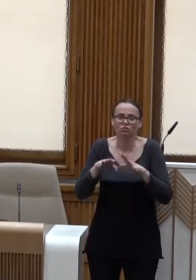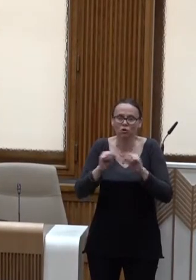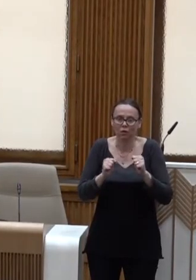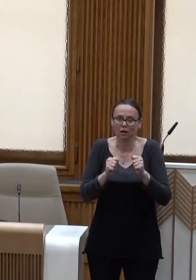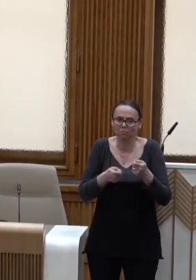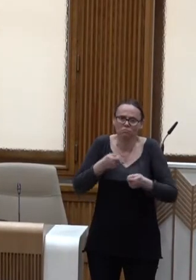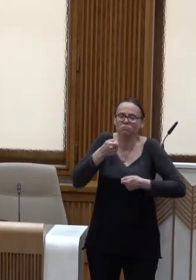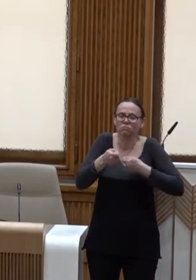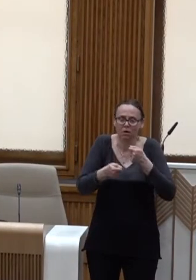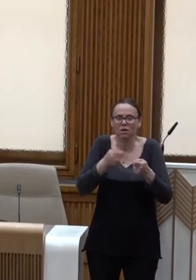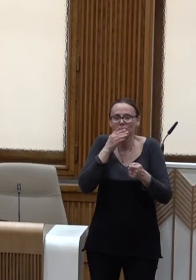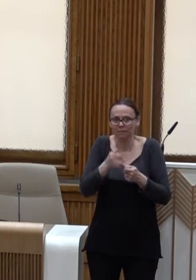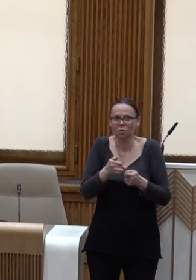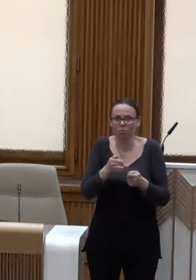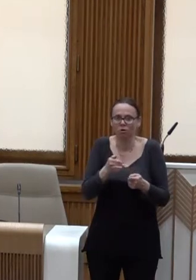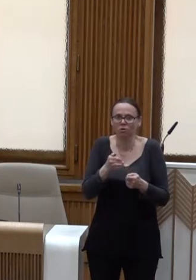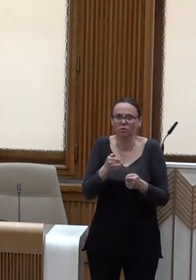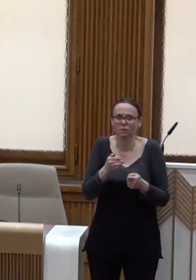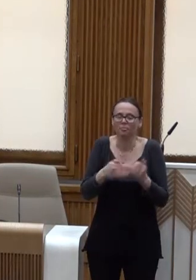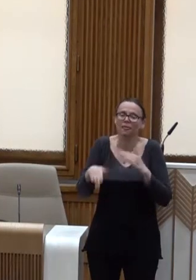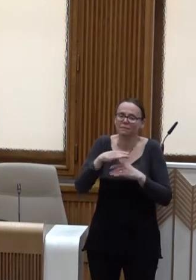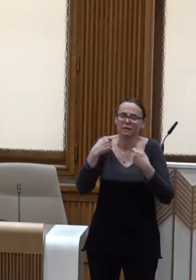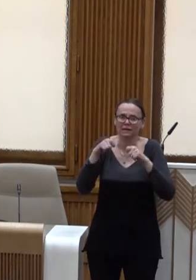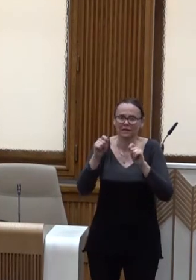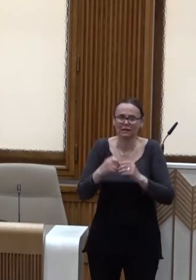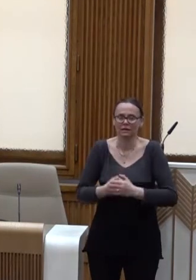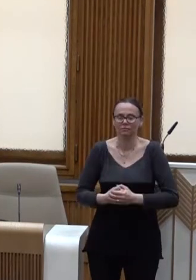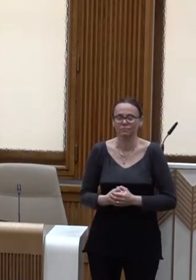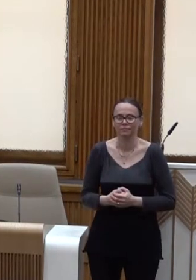nadgraditi, ga bomo pač nadgradili.